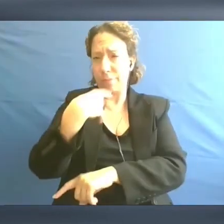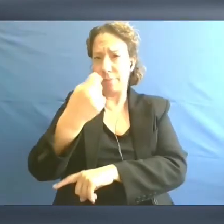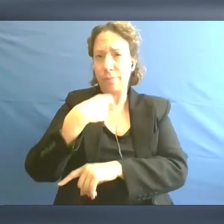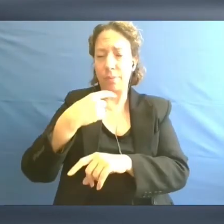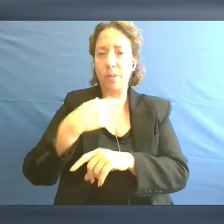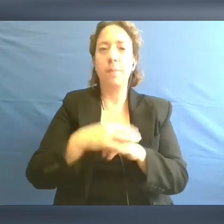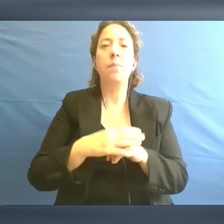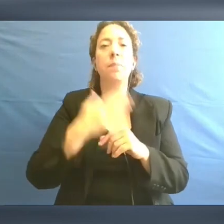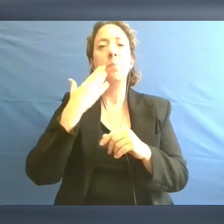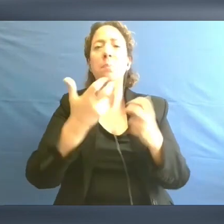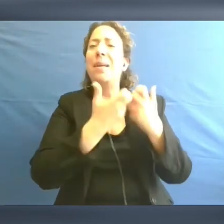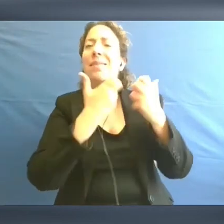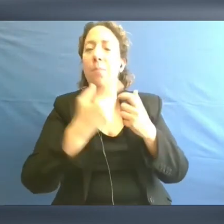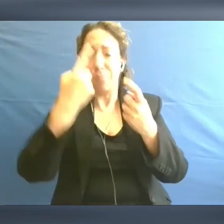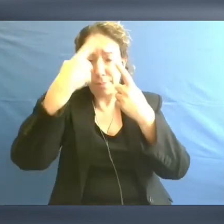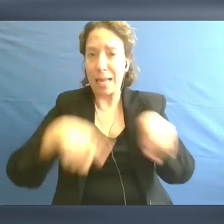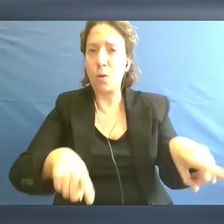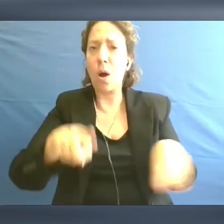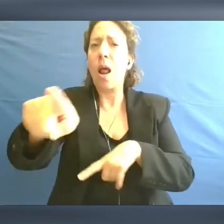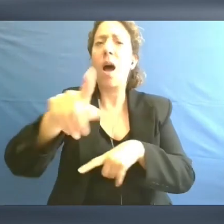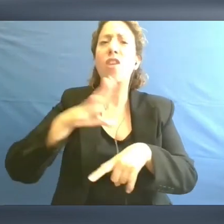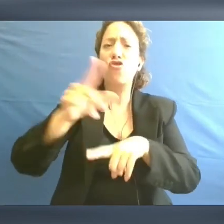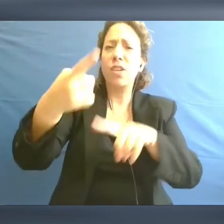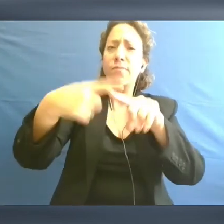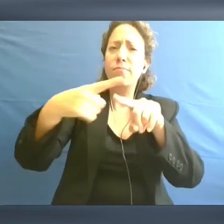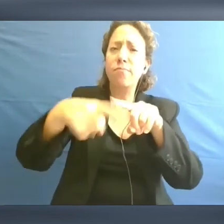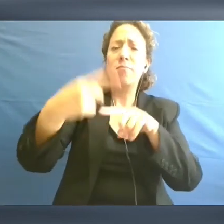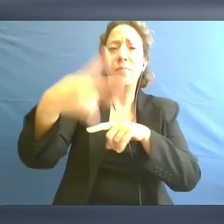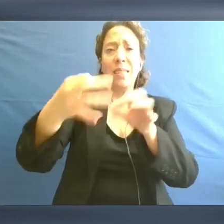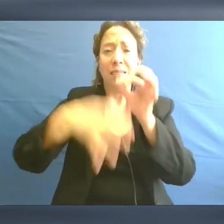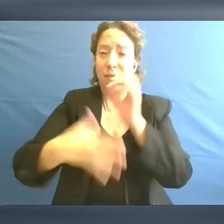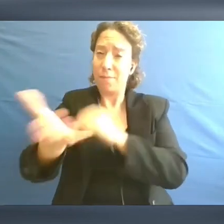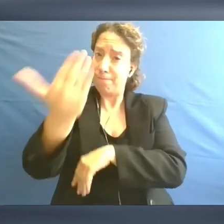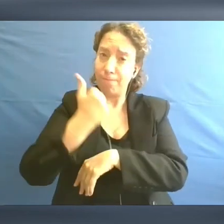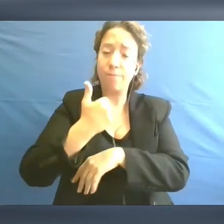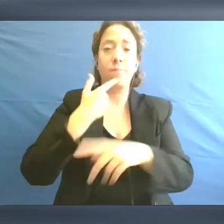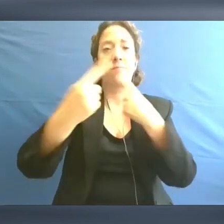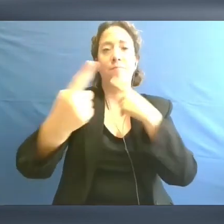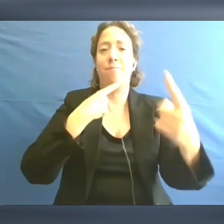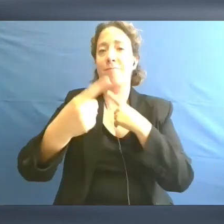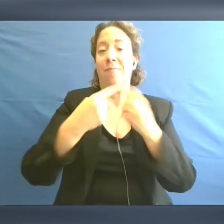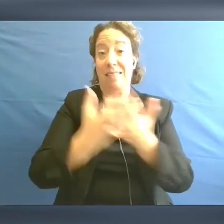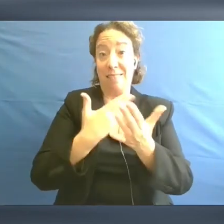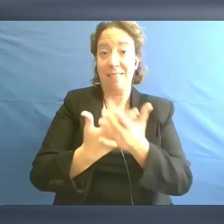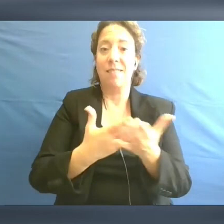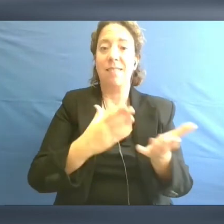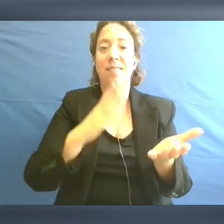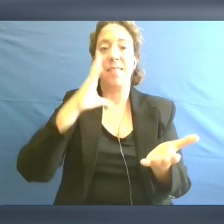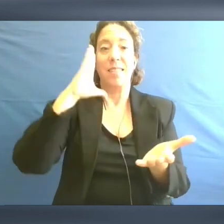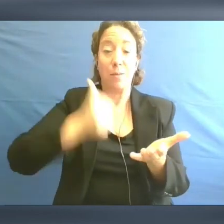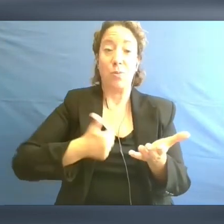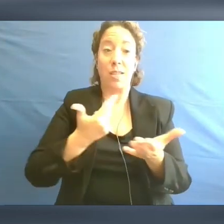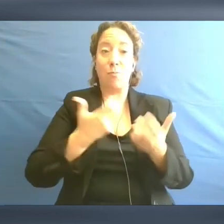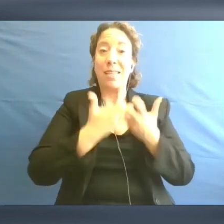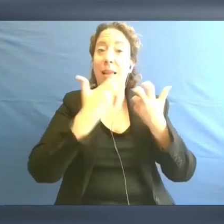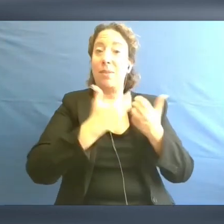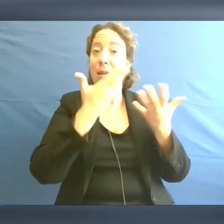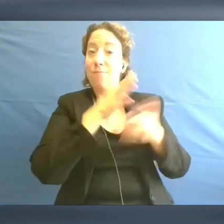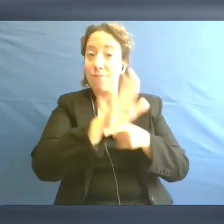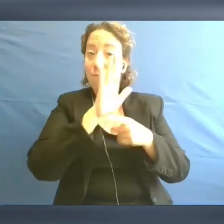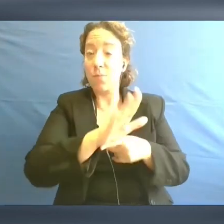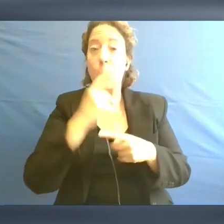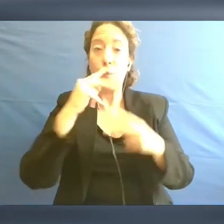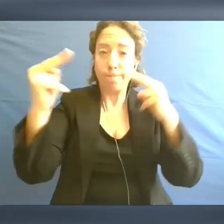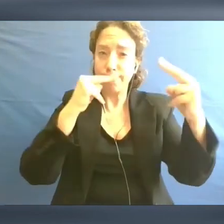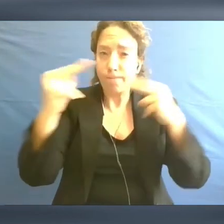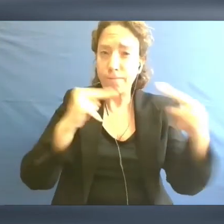d'accord avec les exemples, si votre méthode produit des résultats différents, venez en discuter. C'est justement la raison pour laquelle on fournit tous ces exemples-là, c'est pour qu'on puisse les